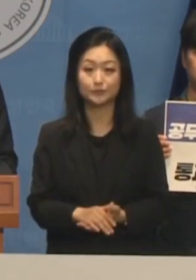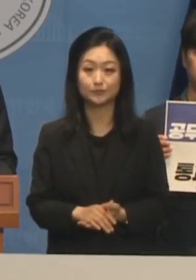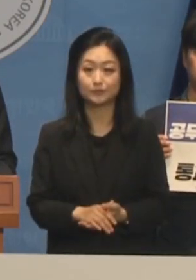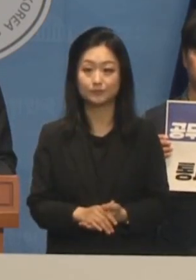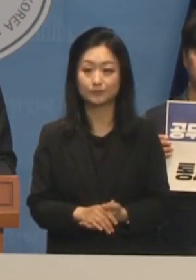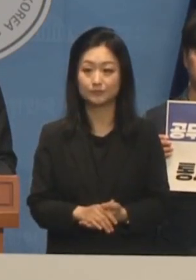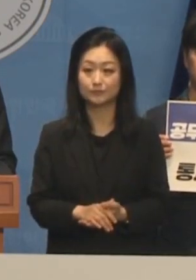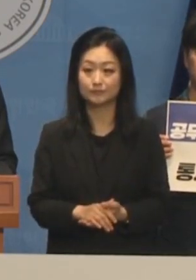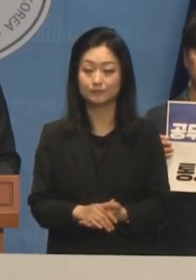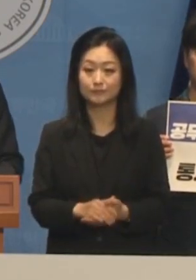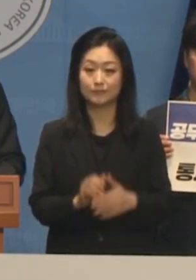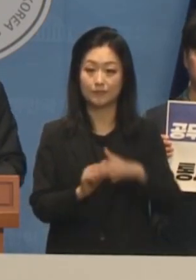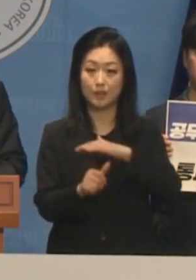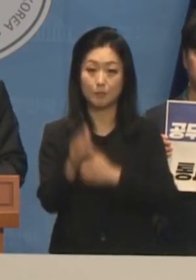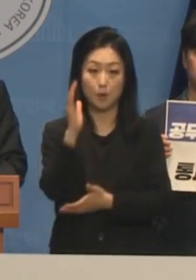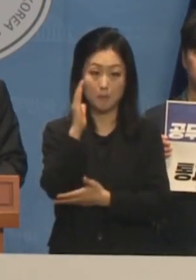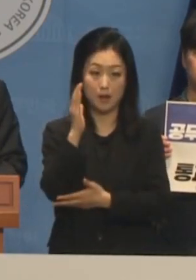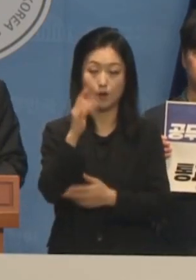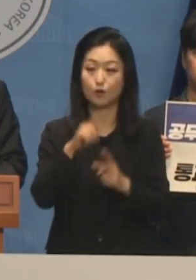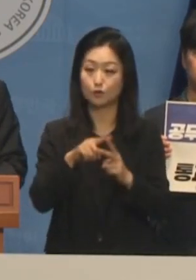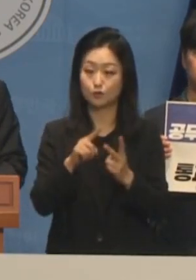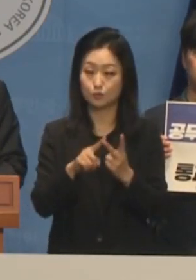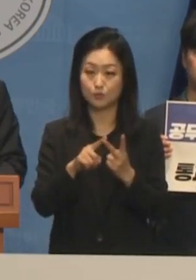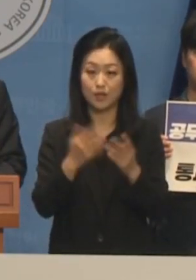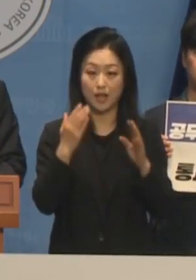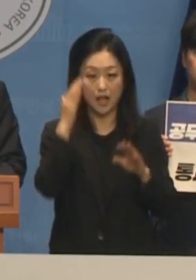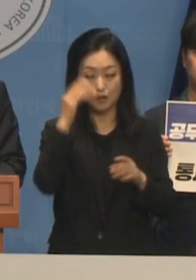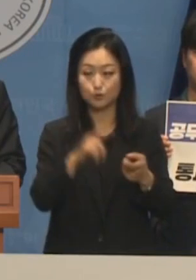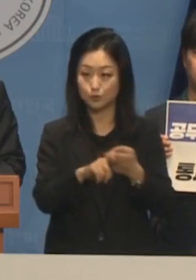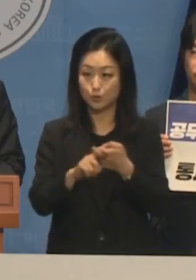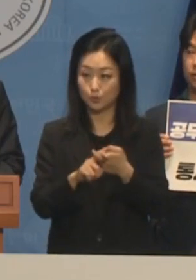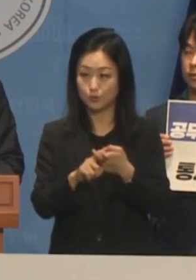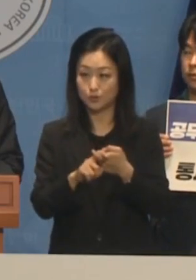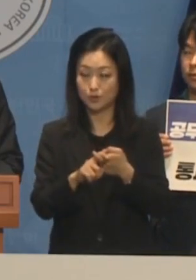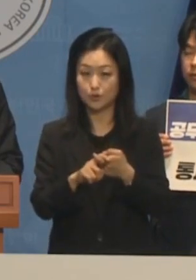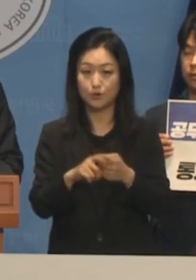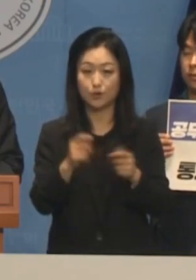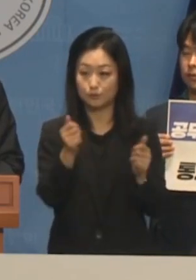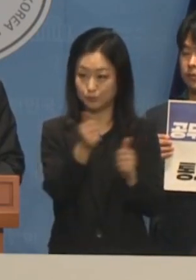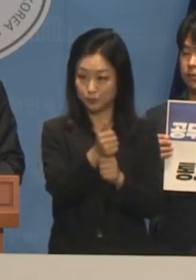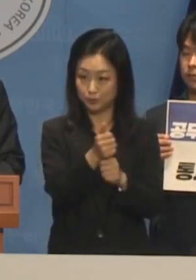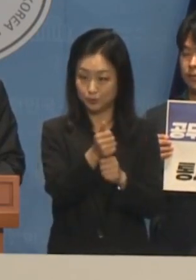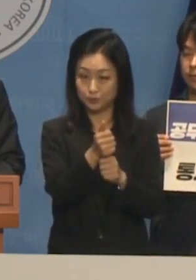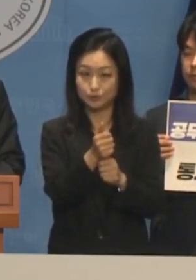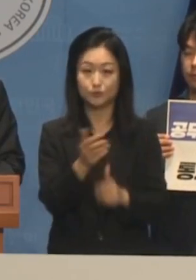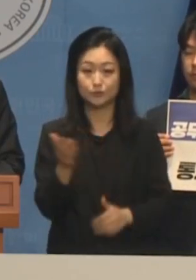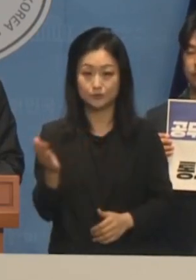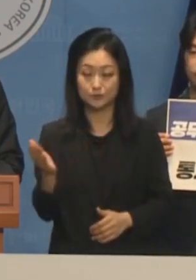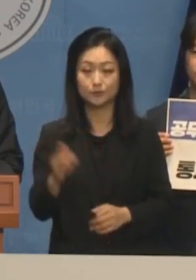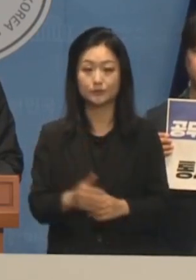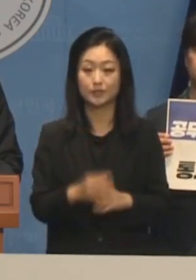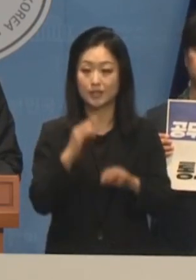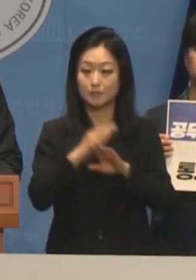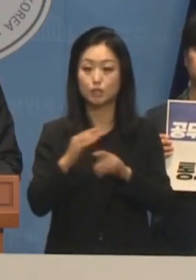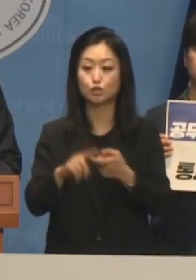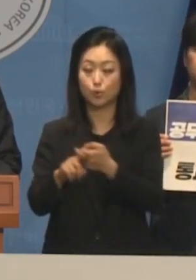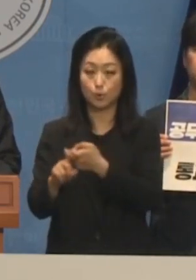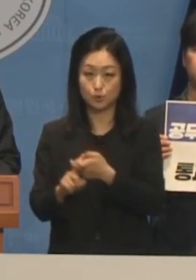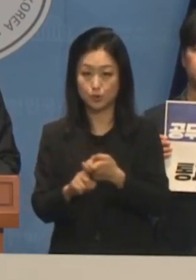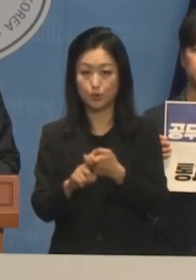대표 발언을 하실 두 분인데요. 한국노총 최영식 상임부위원장님 오셨습니다. 반갑습니다. 민주노총